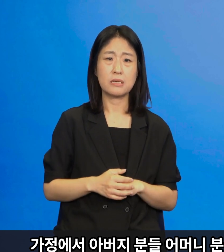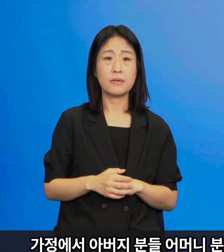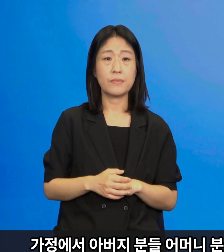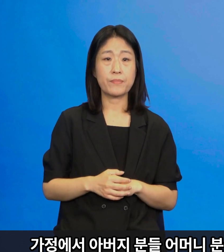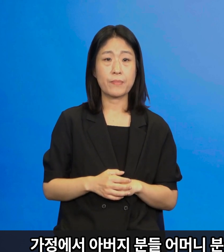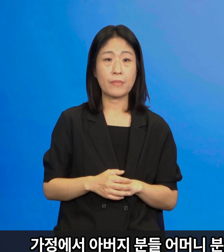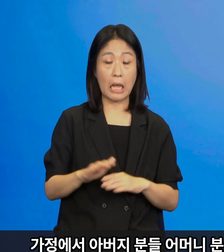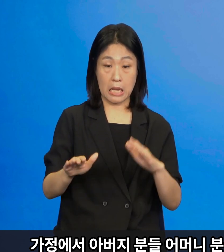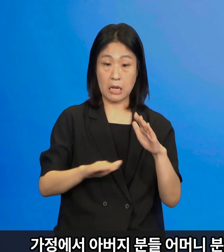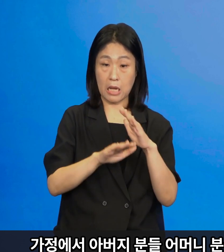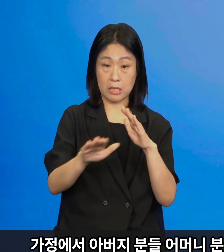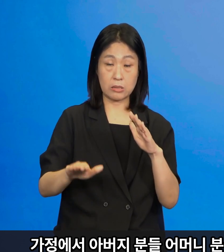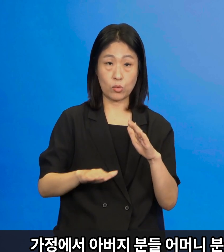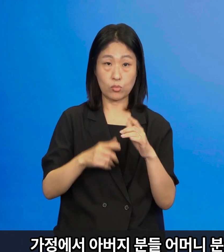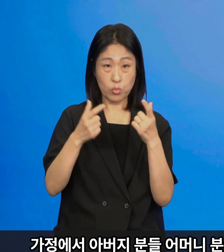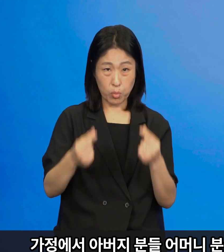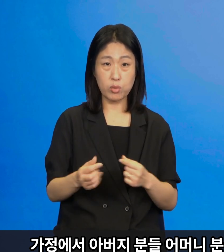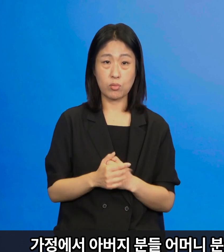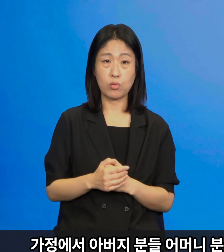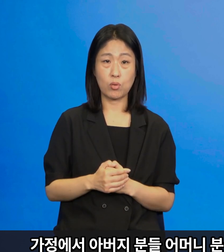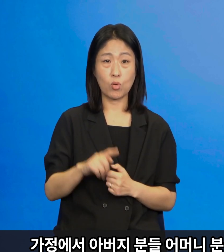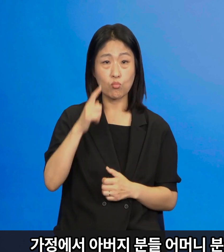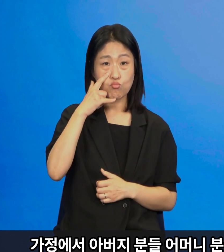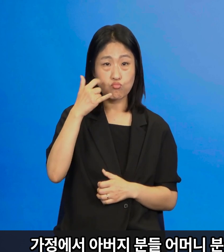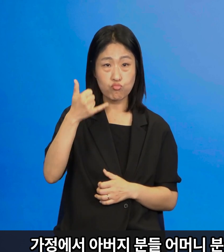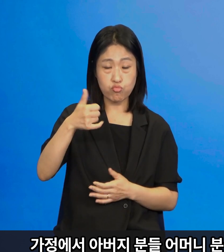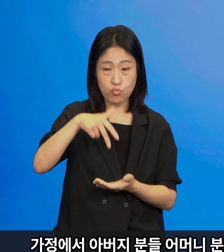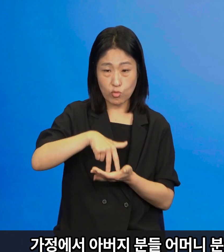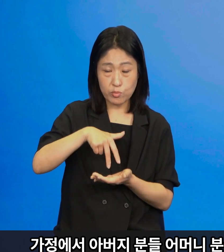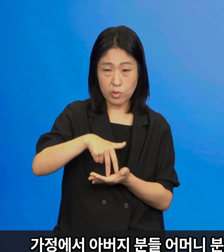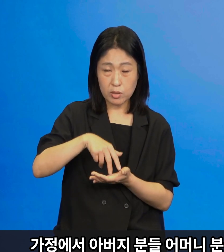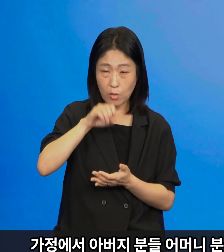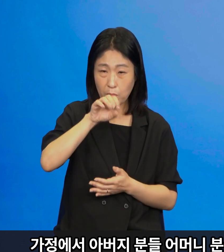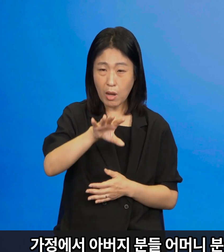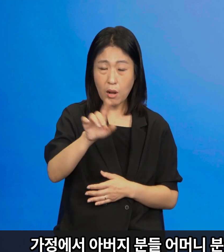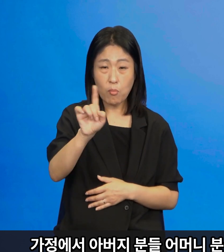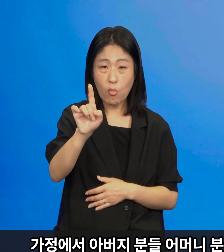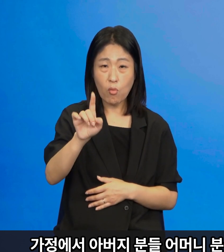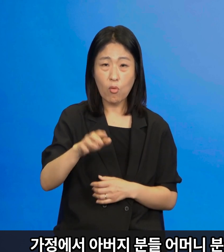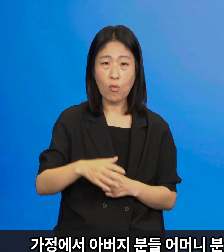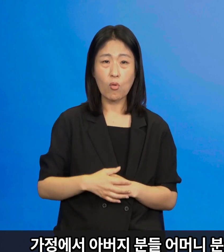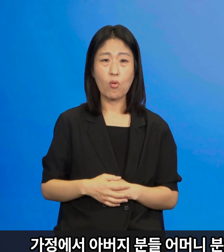가정에서 아버지분들, 어머니분들 가장 많이 하시는 이야기가 뭐예요?